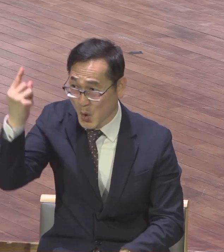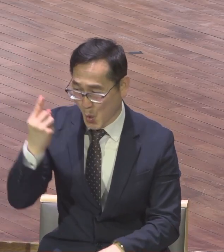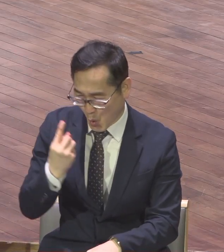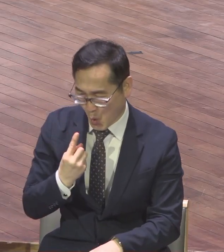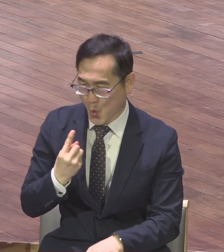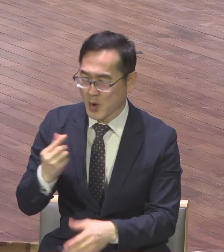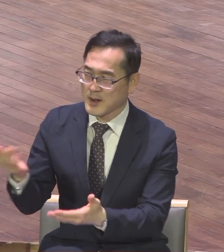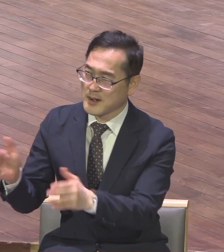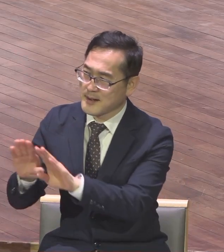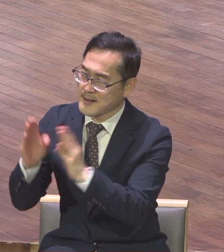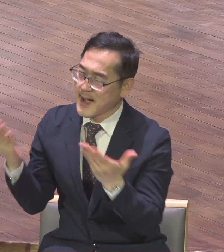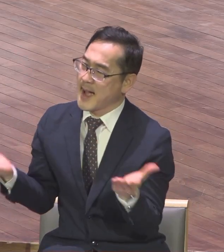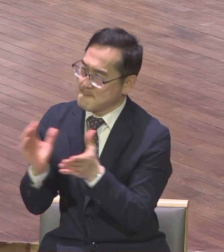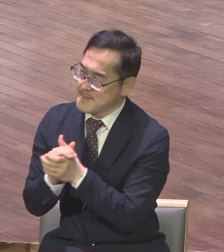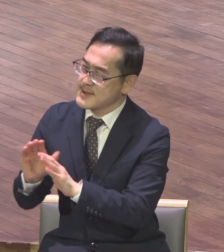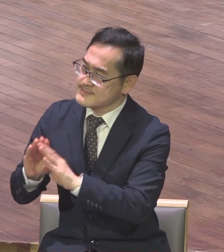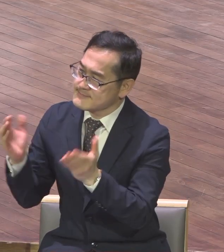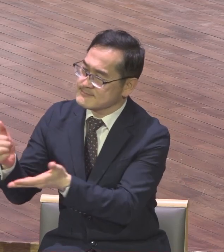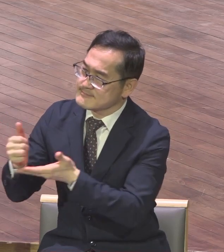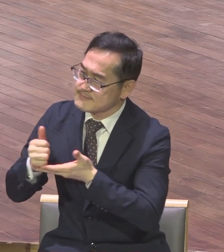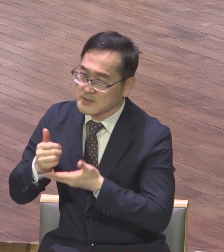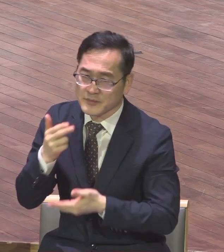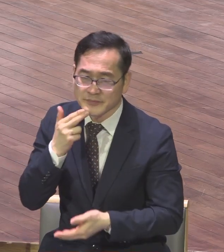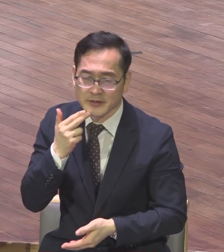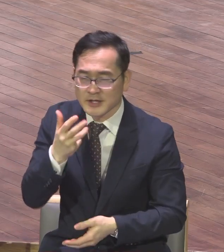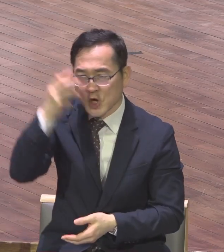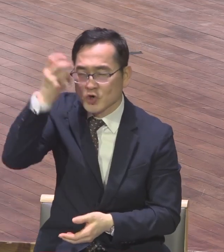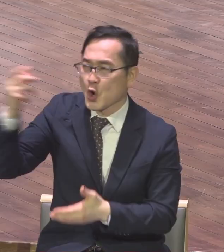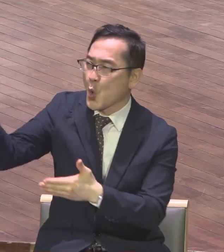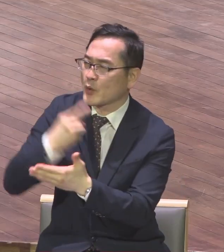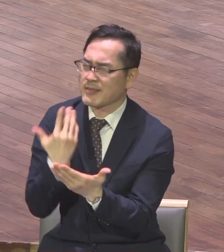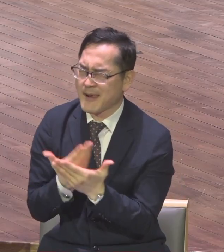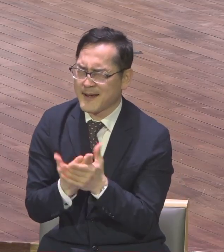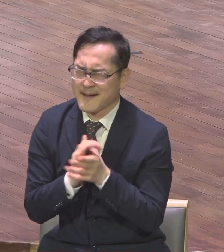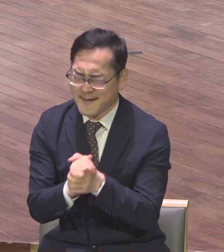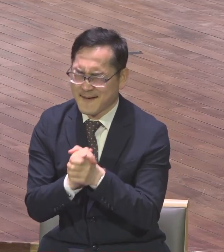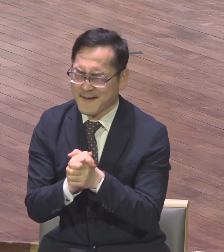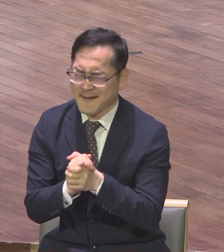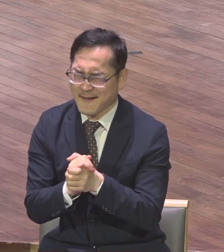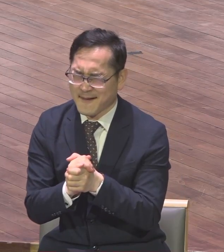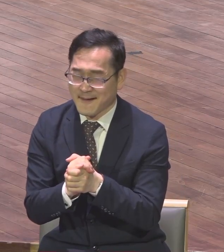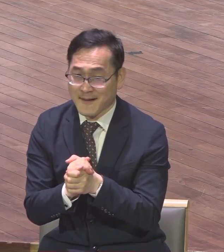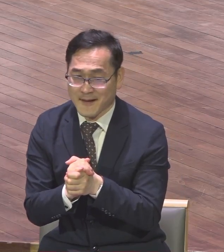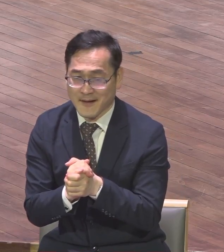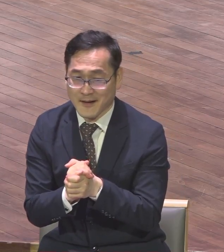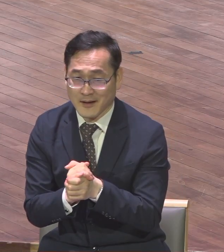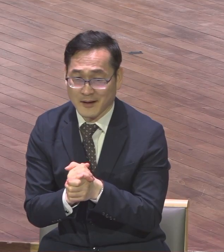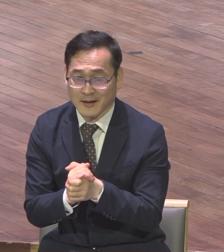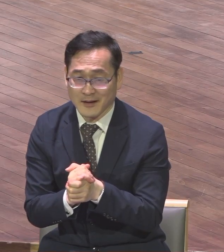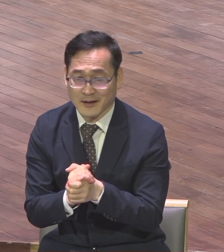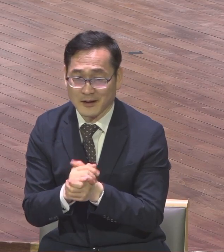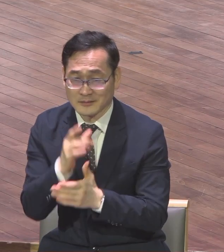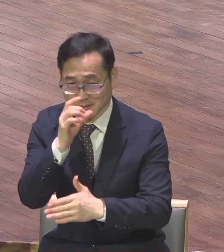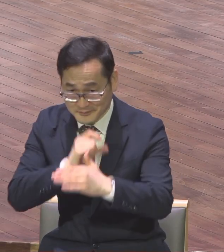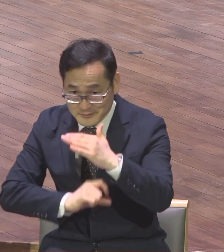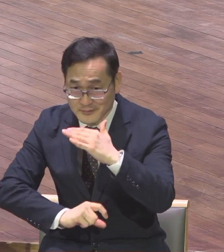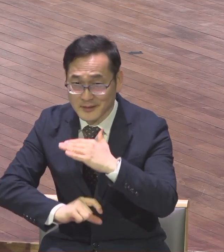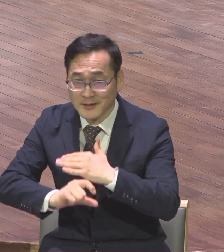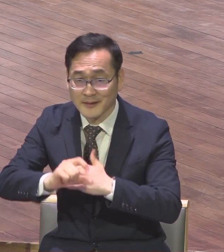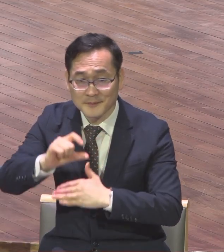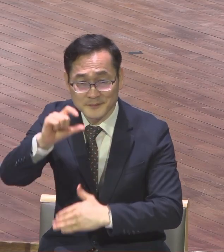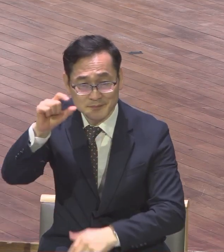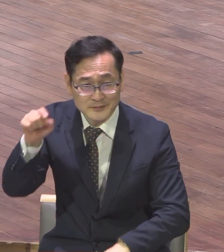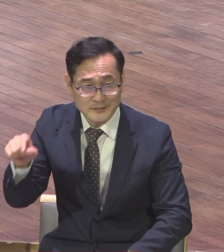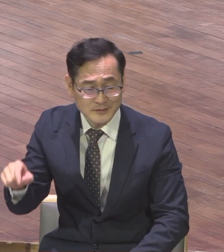성령 충만하게 성령 인도 받게 해달라고 실컷 기도해놓고 밤철에 기도해놓고 나와서는 자기 생각대로